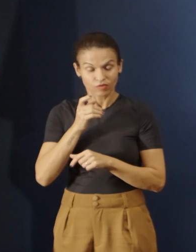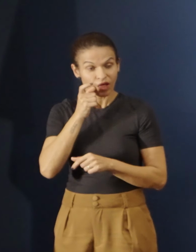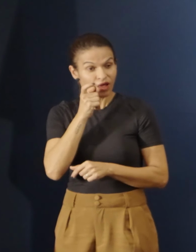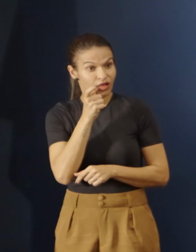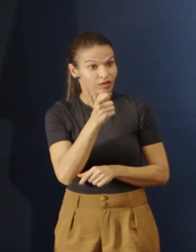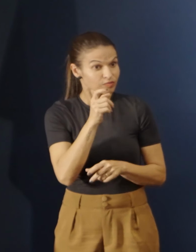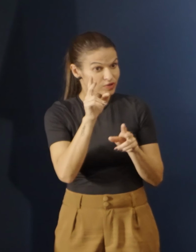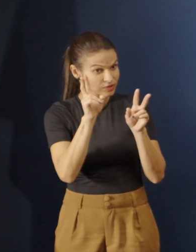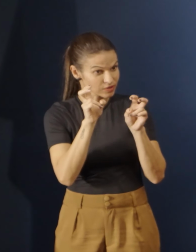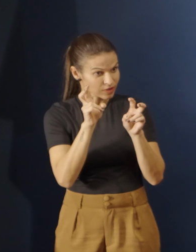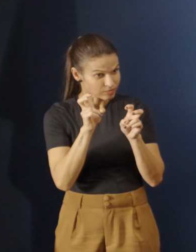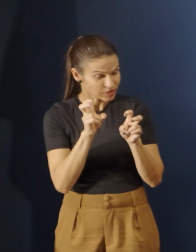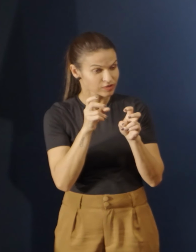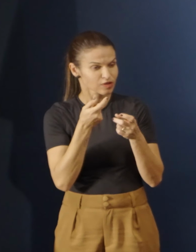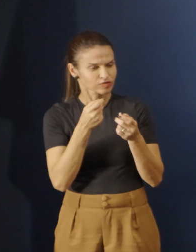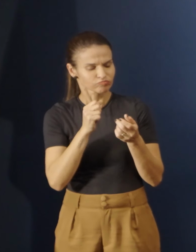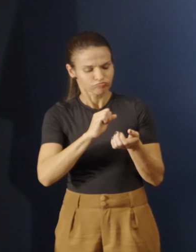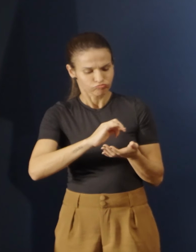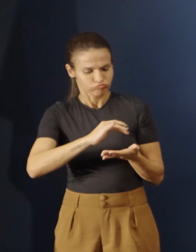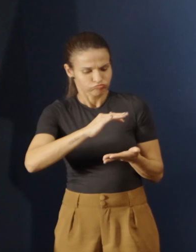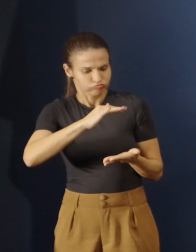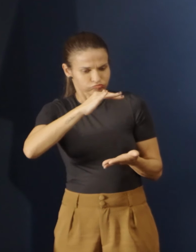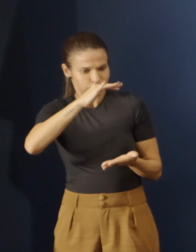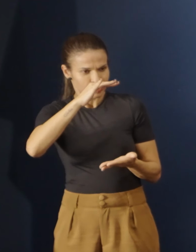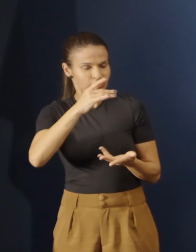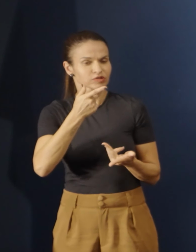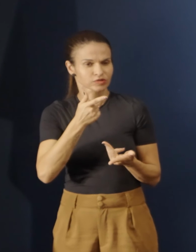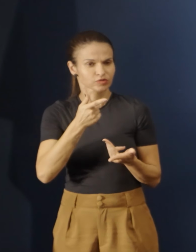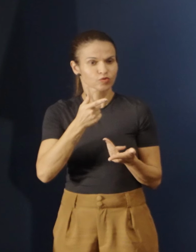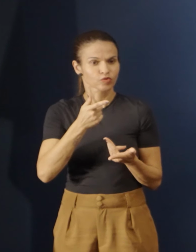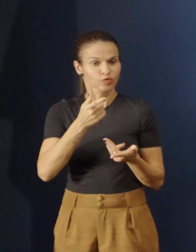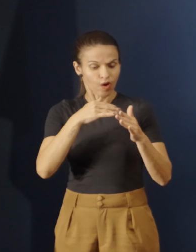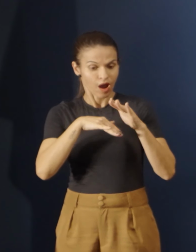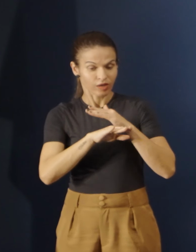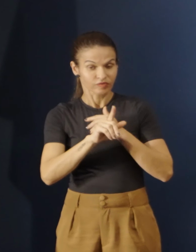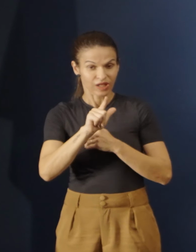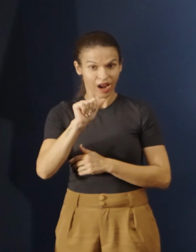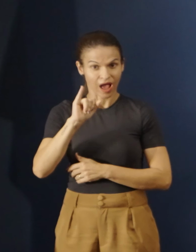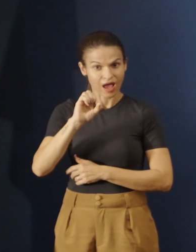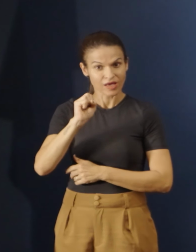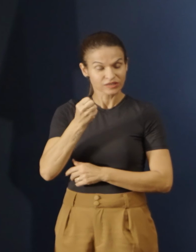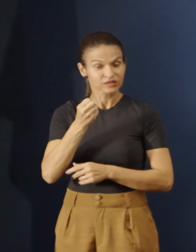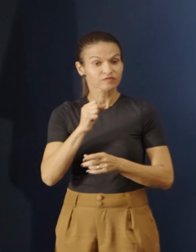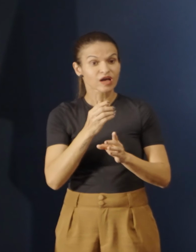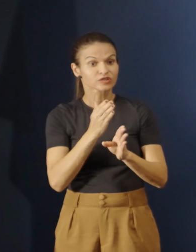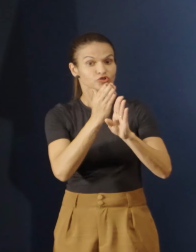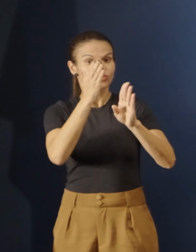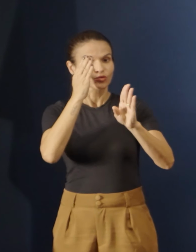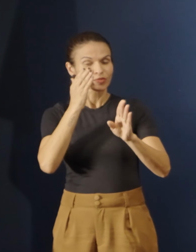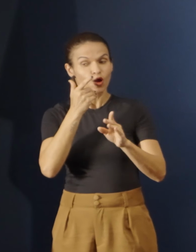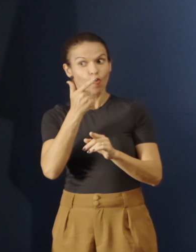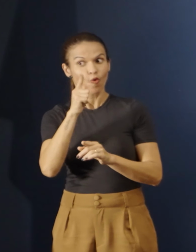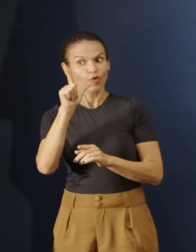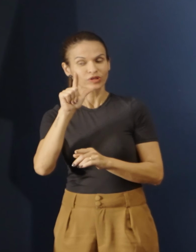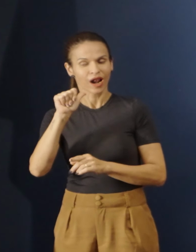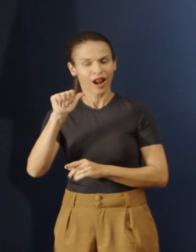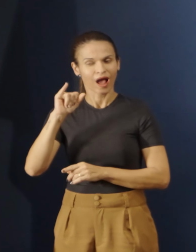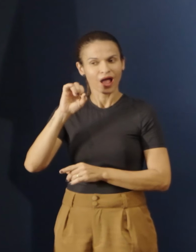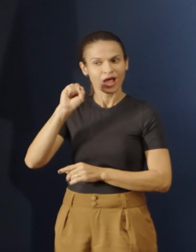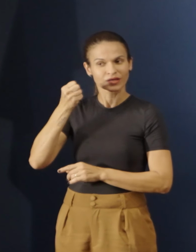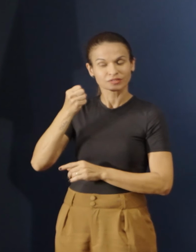por esse assunto e pegar essa dimensão, essa fatia do arquivo da Laís, vai descobrir ou uma outra Laís, ou